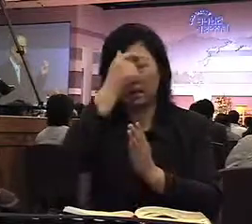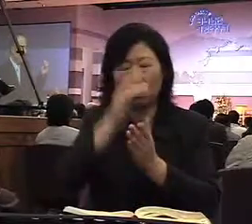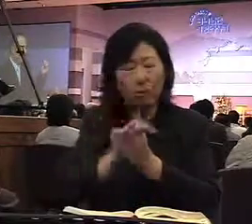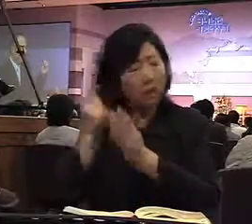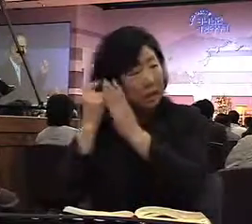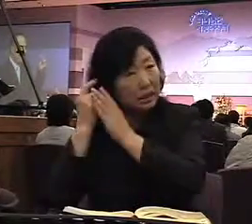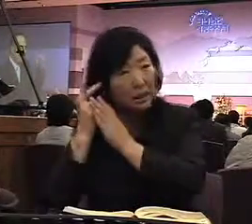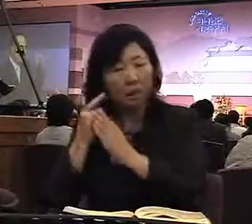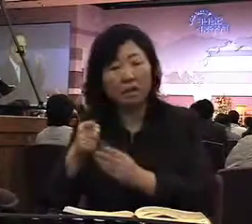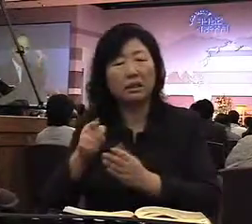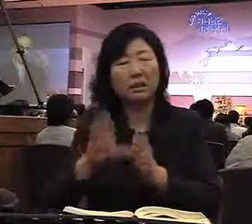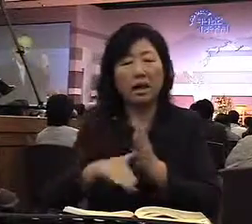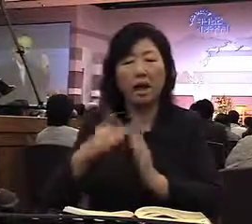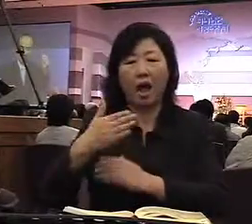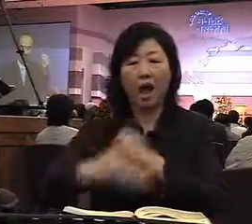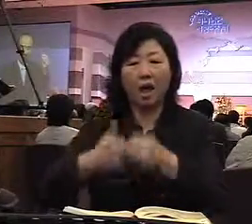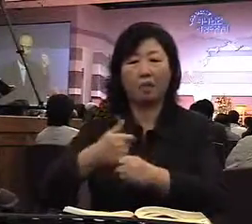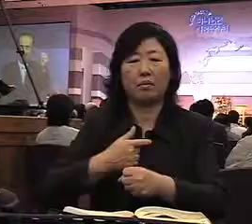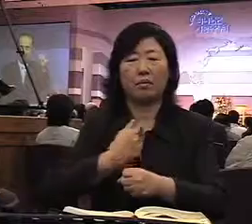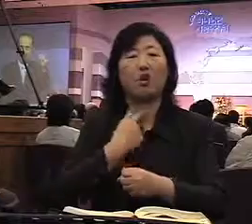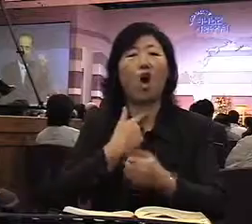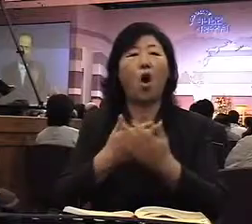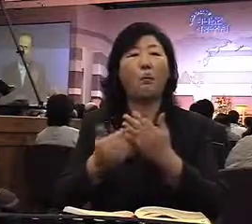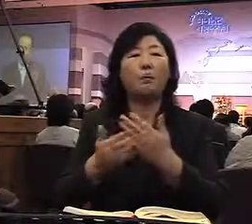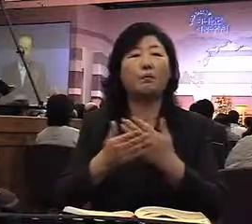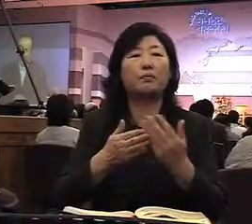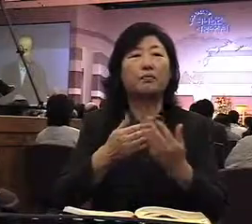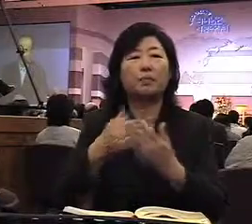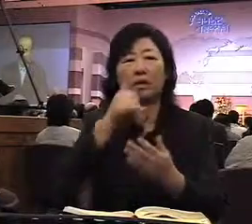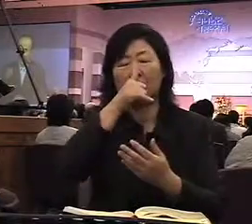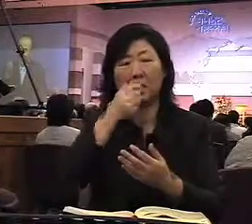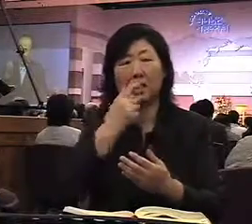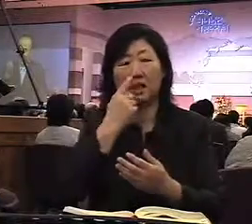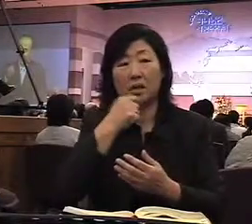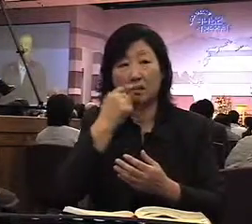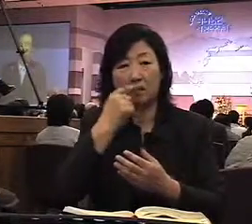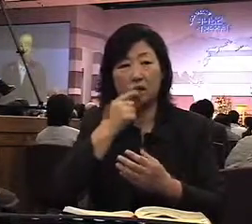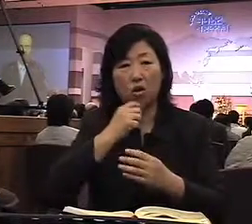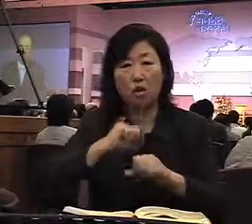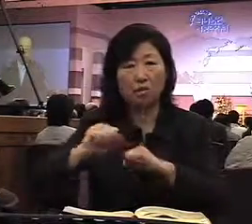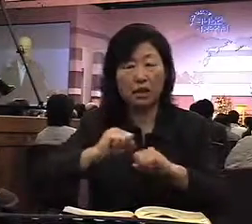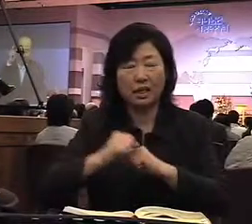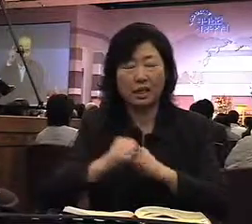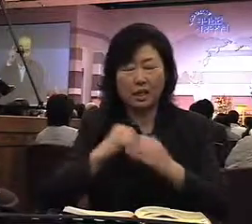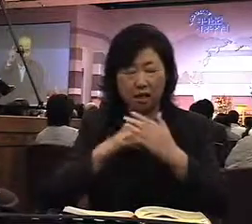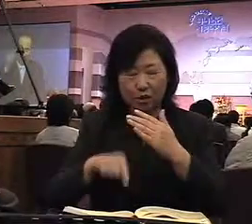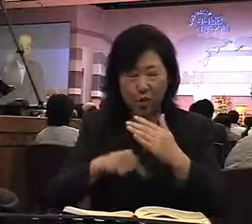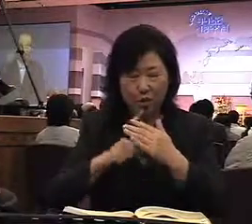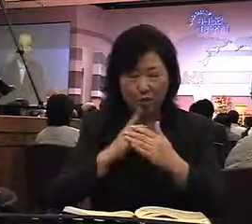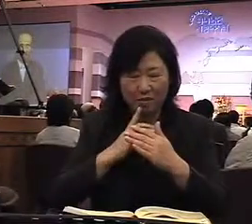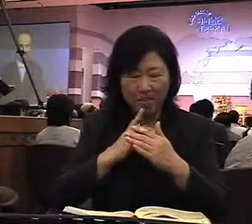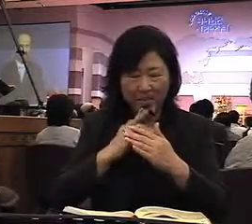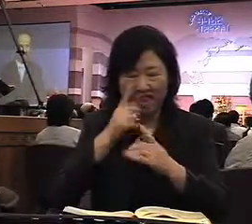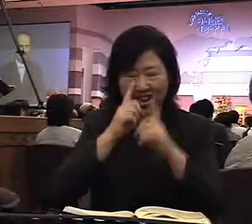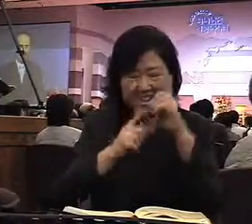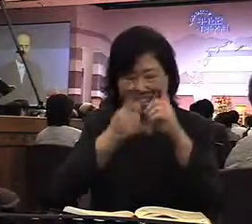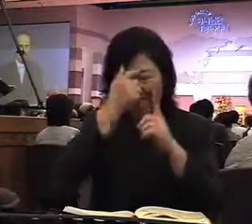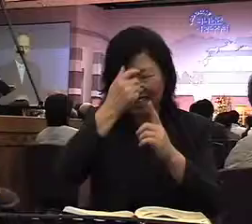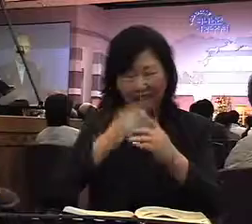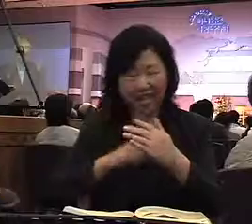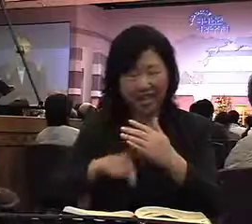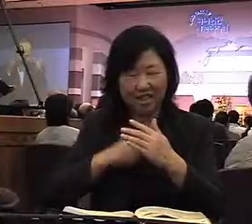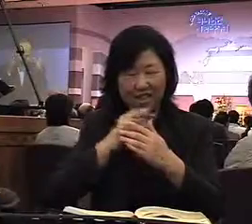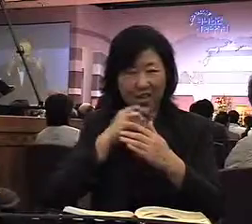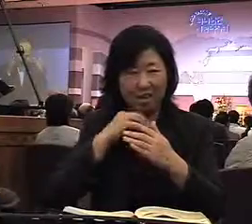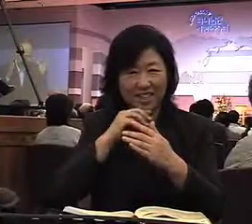경험했어. 나는 그때는 입술도 움직이지 않고 했어요. 입술을 움직이면 혹시 하나님 입술을 보고 아실까 해서 속으로만 한 가지 기도로 그냥